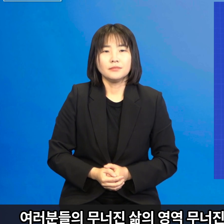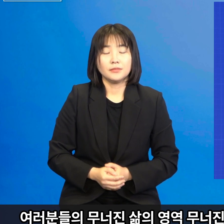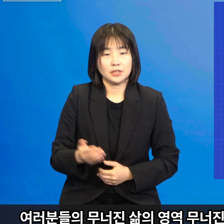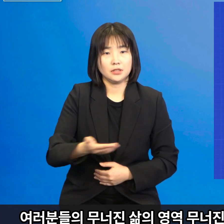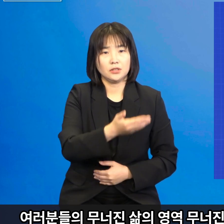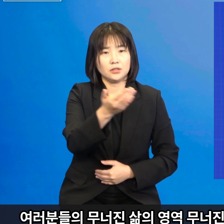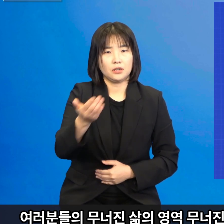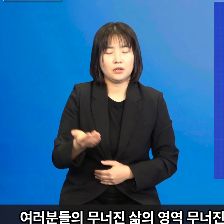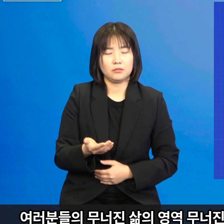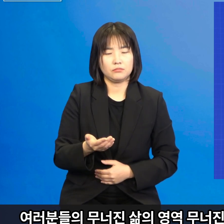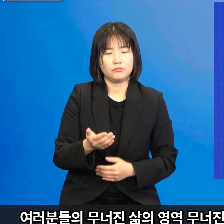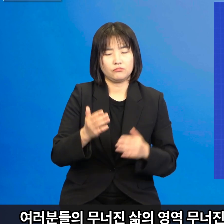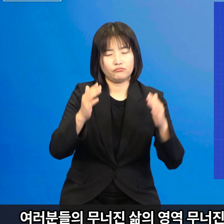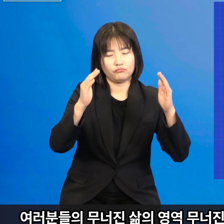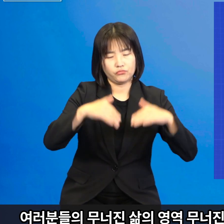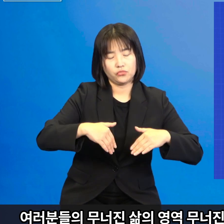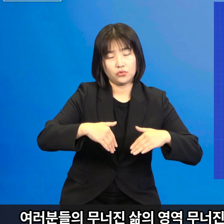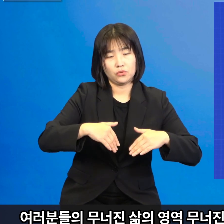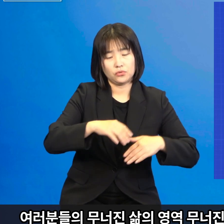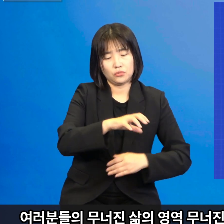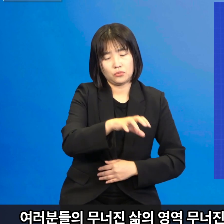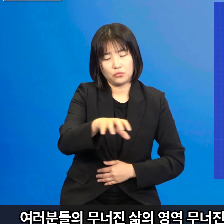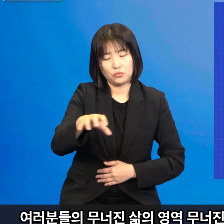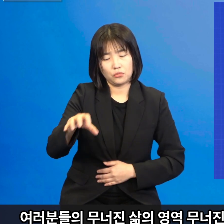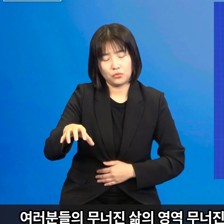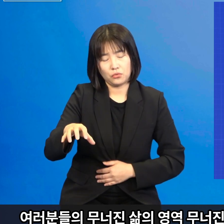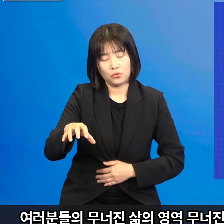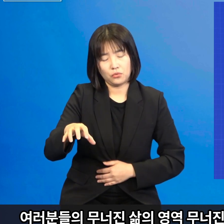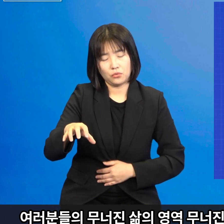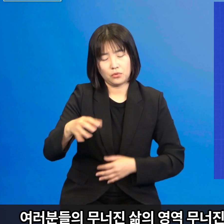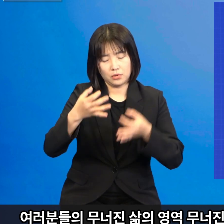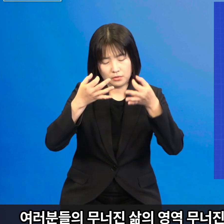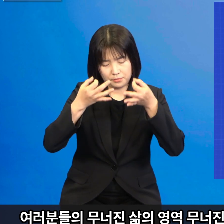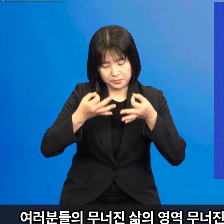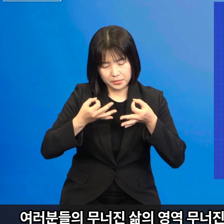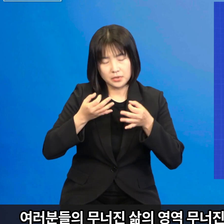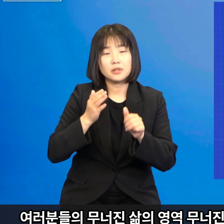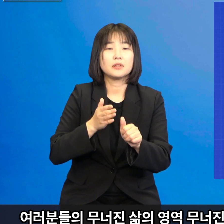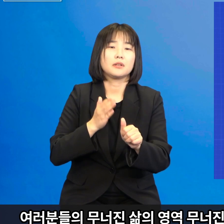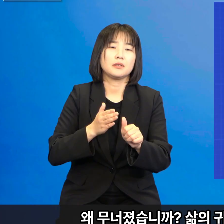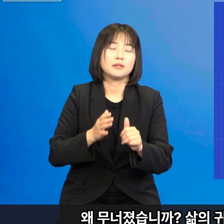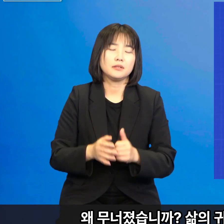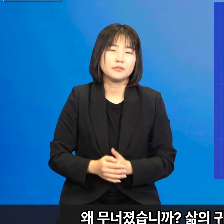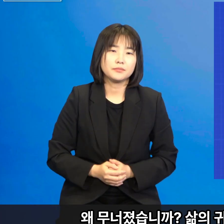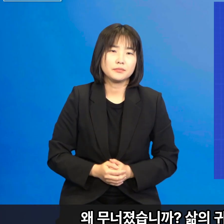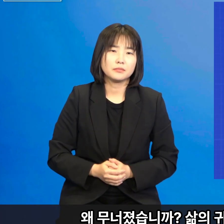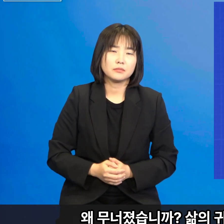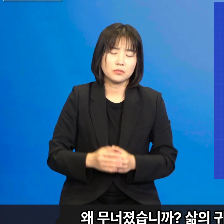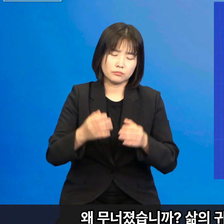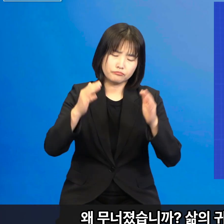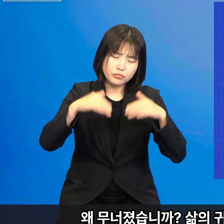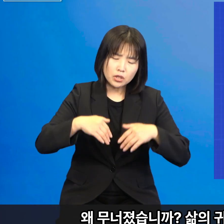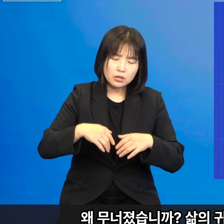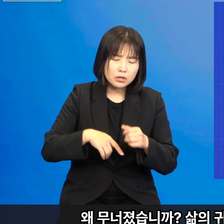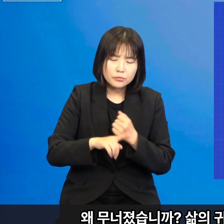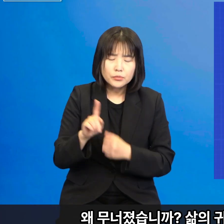여러분들의 무너진 삶의 영역, 무너진 성전을 한번 되돌아보시기 바랍니다. 왜 무너졌습니까?